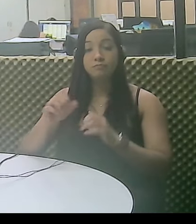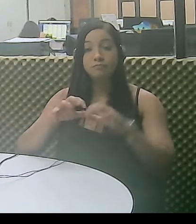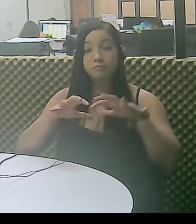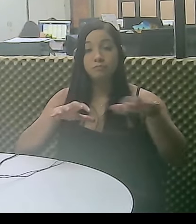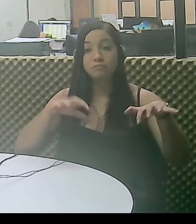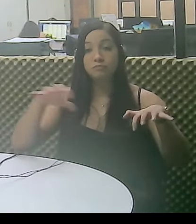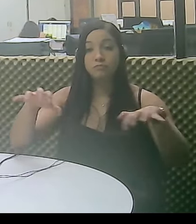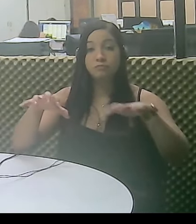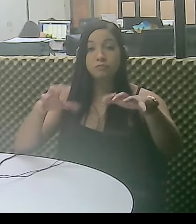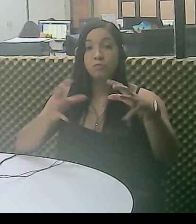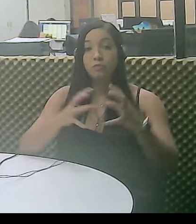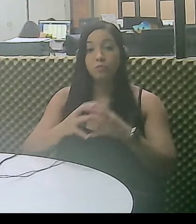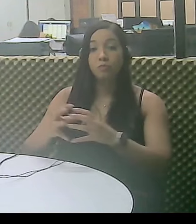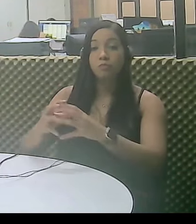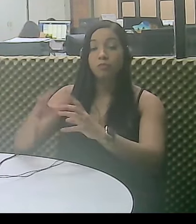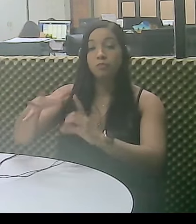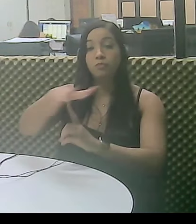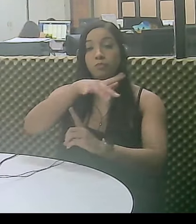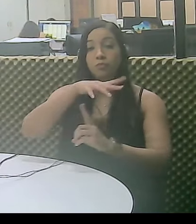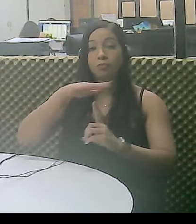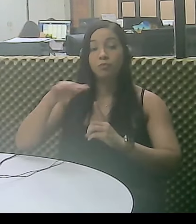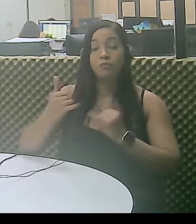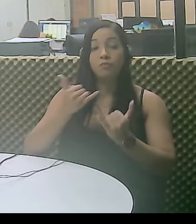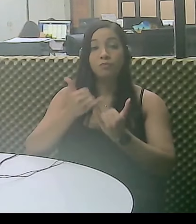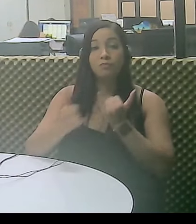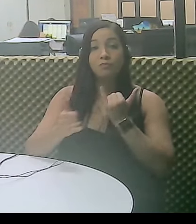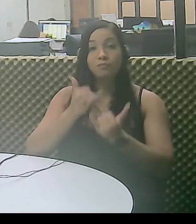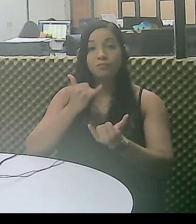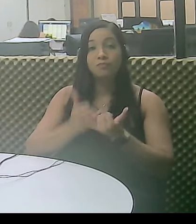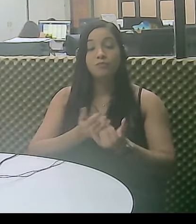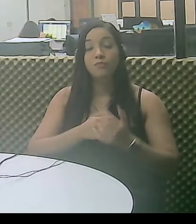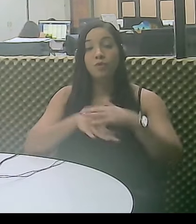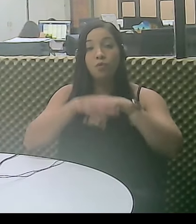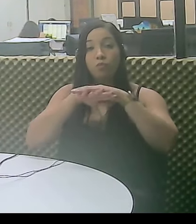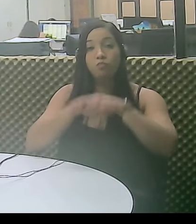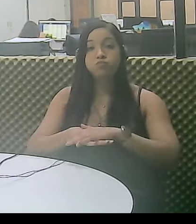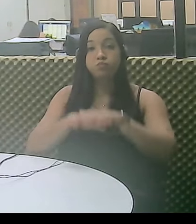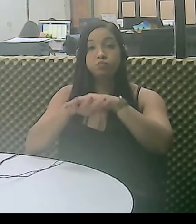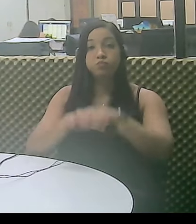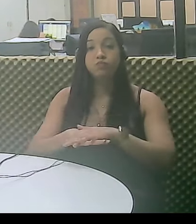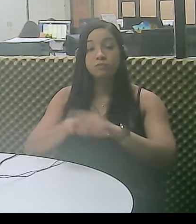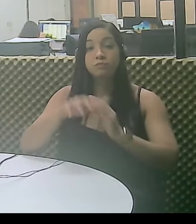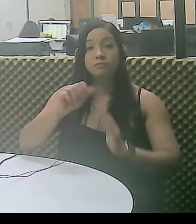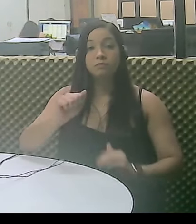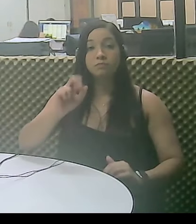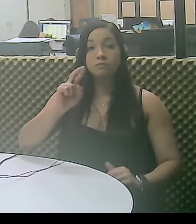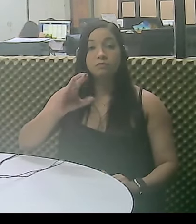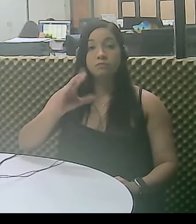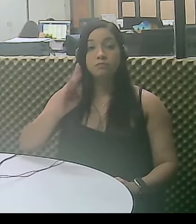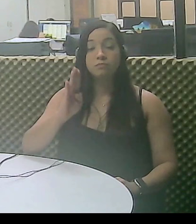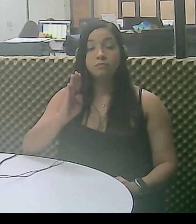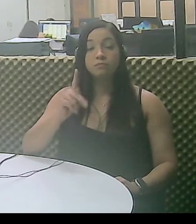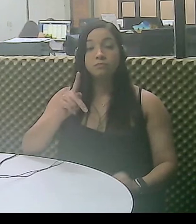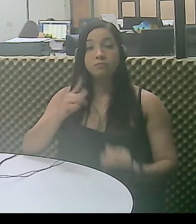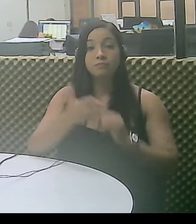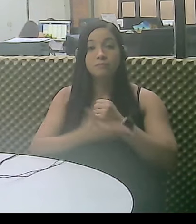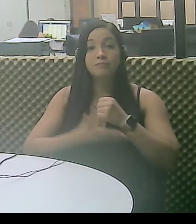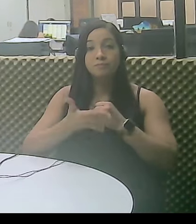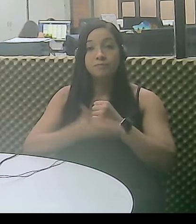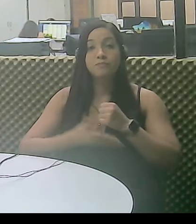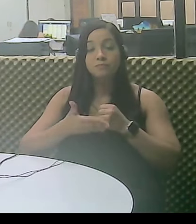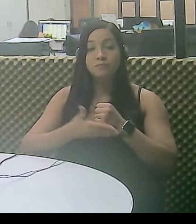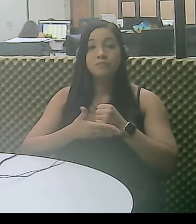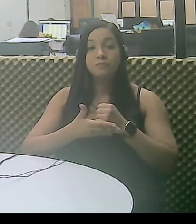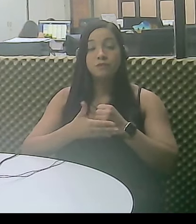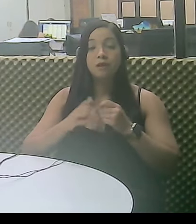distribuídos em grupos para simular a prática de reanimação cardiorrespiratória, a RCP básica, incluindo